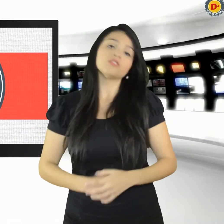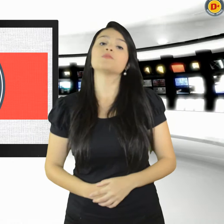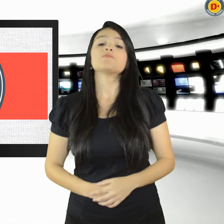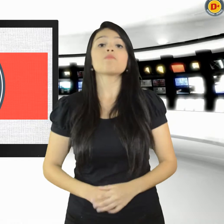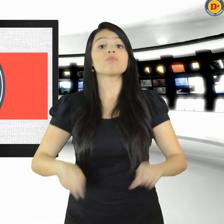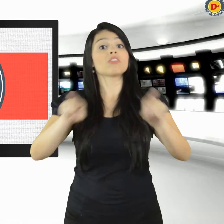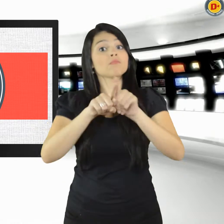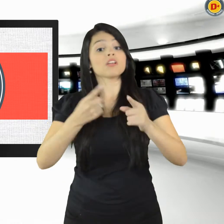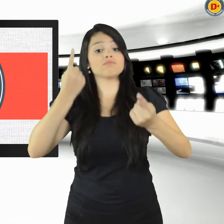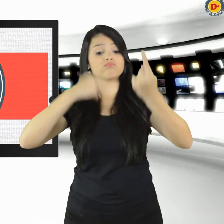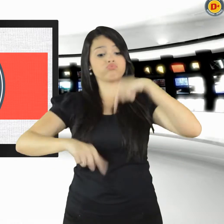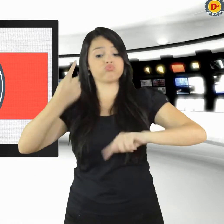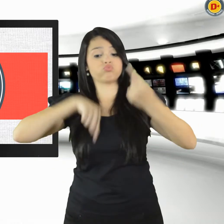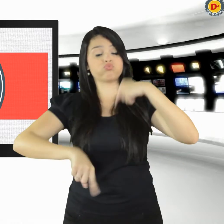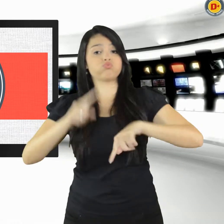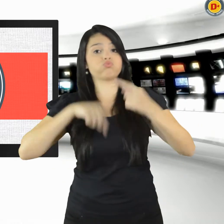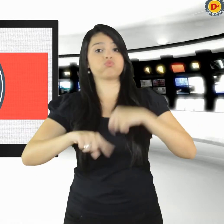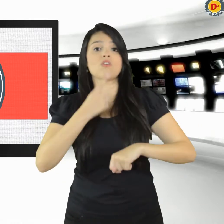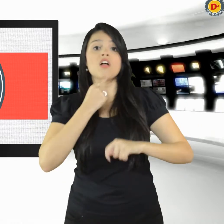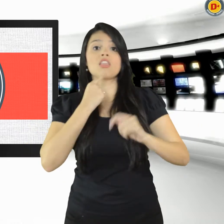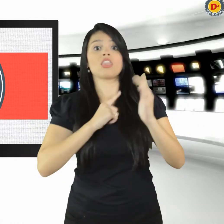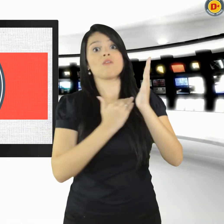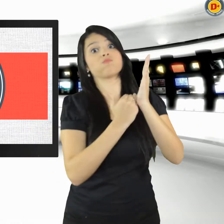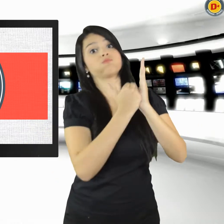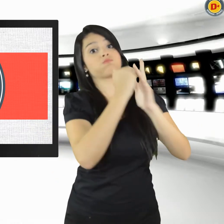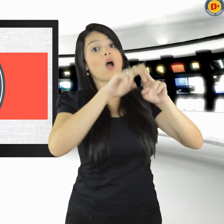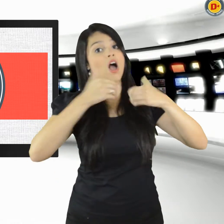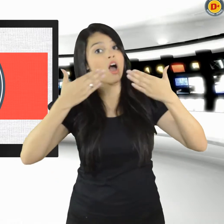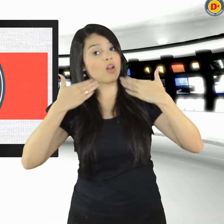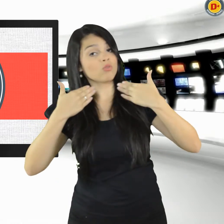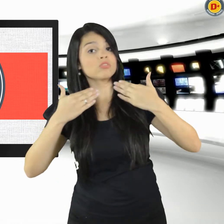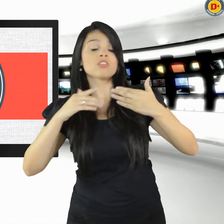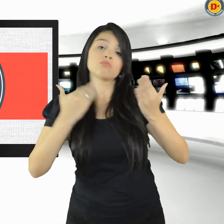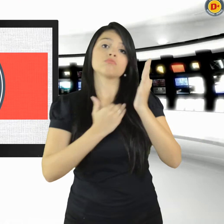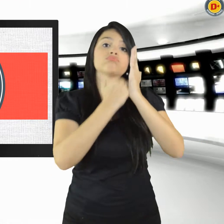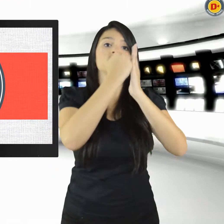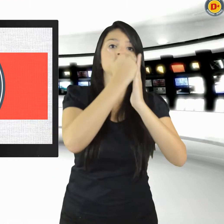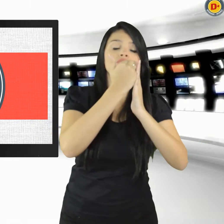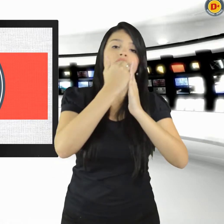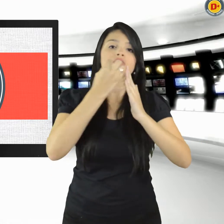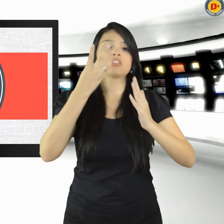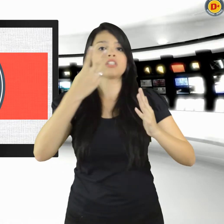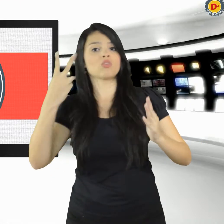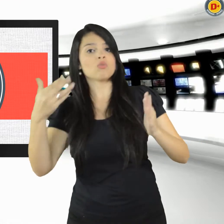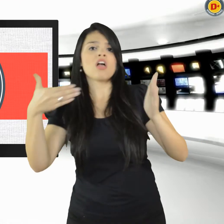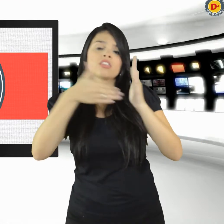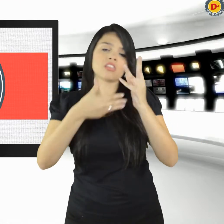sanguínea aumenta com ação de calor temperaturas mais elevadas 32° a 35 graus